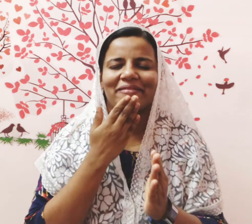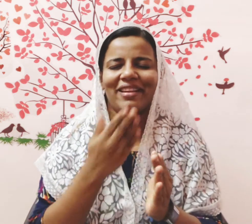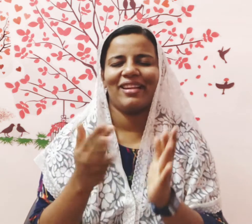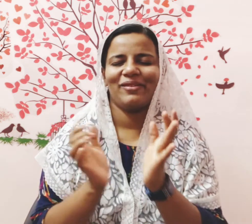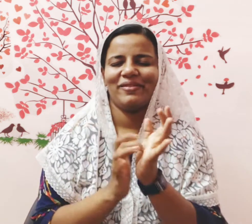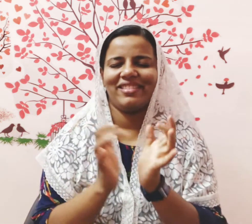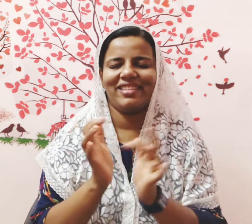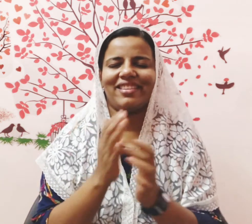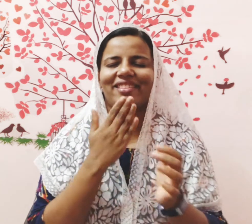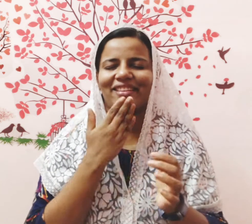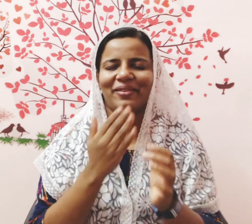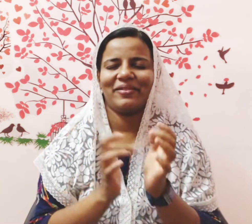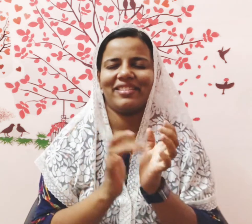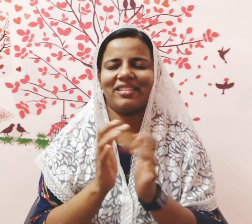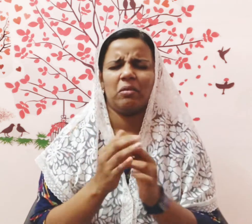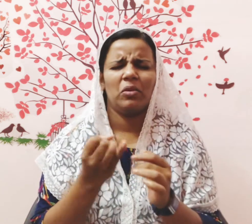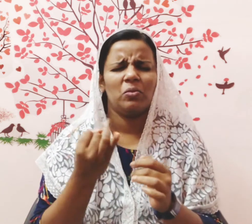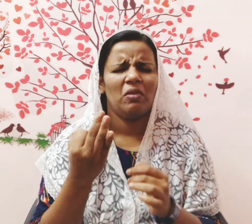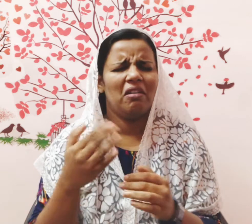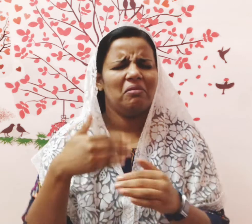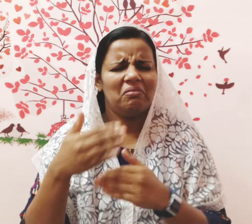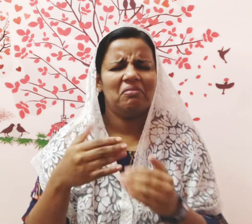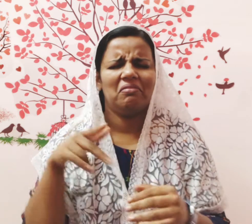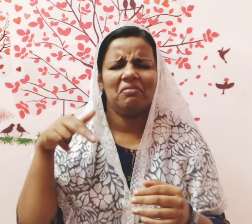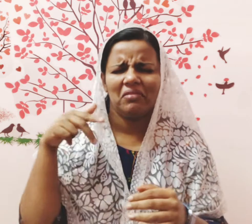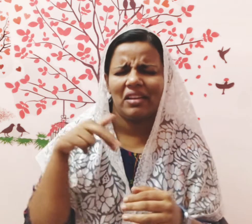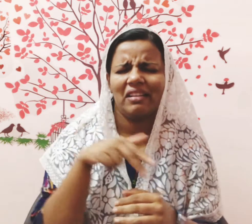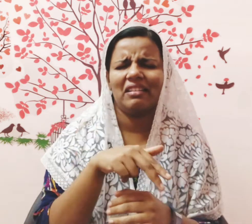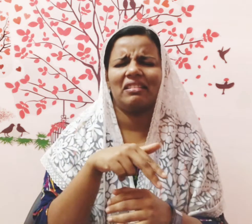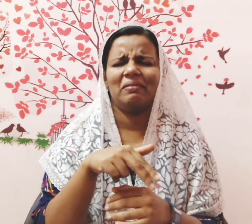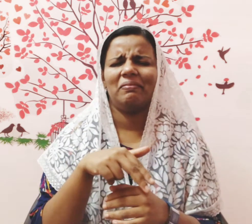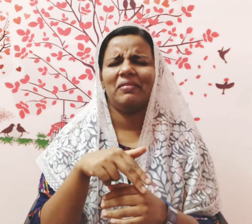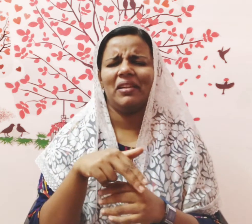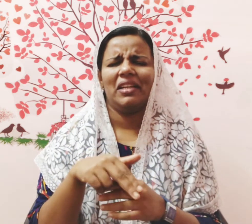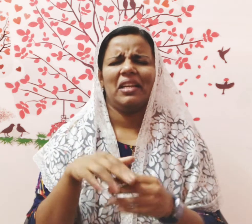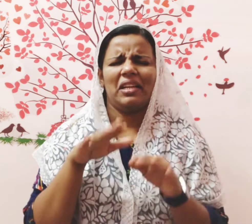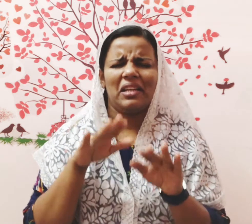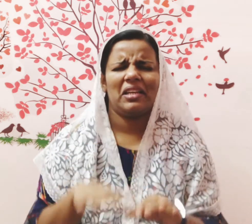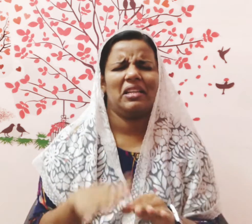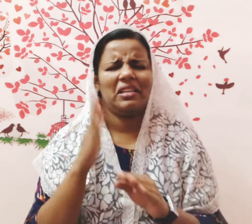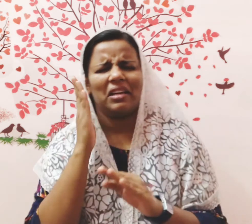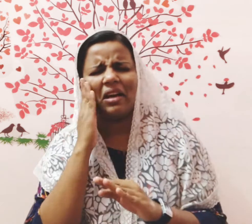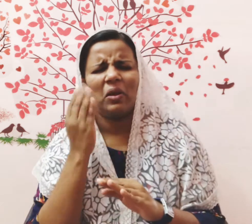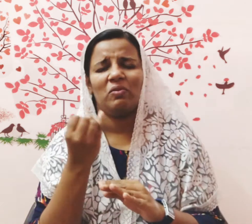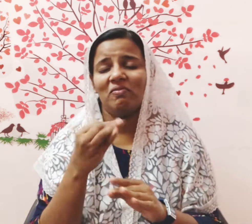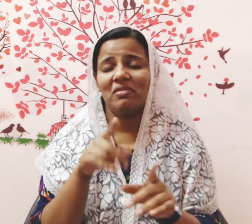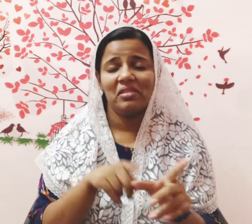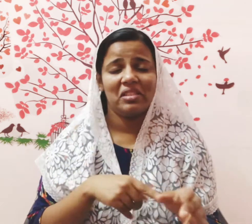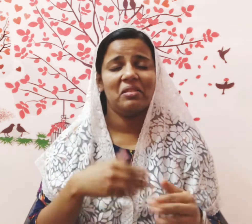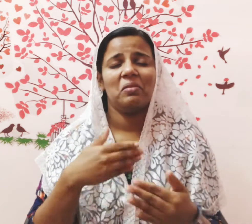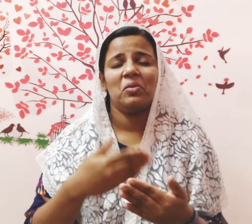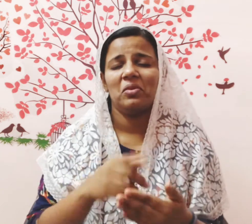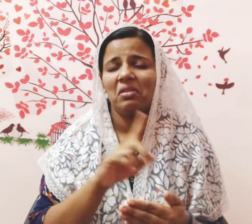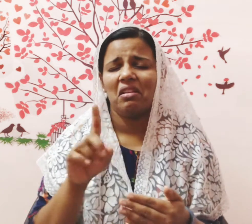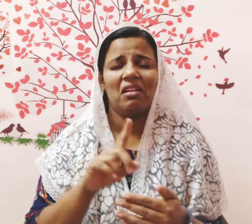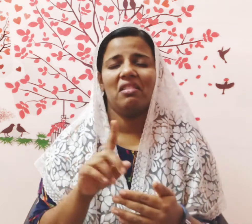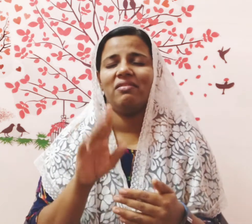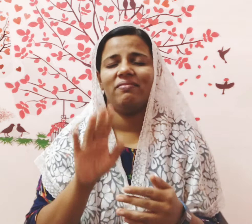താങ്ക് യു ജീസസ്, താങ്ക് യു ജീസസ്. നാളുകളായി നടക്കുവാൻ കഴിയാതെ ആമേൻ ഇരുന്നും കിടന്നും ജീവിതം മുൻപോട്ട് കൊണ്ടുപോയിക്കൊണ്ടിരിക്കുന്ന